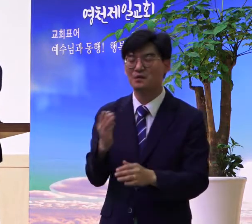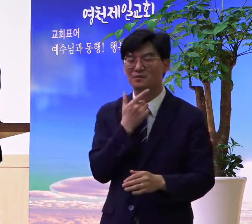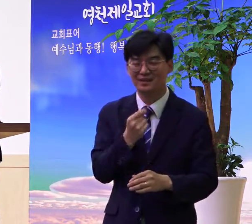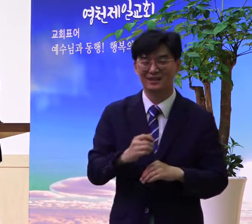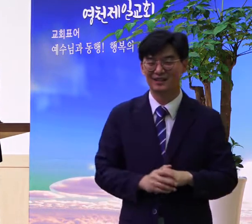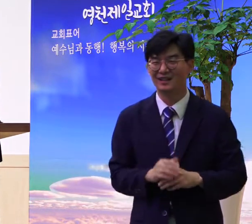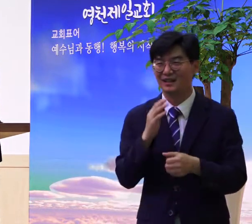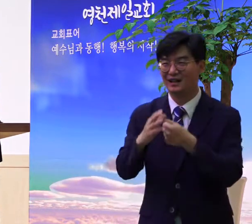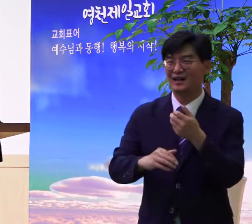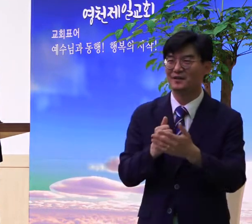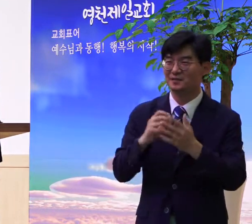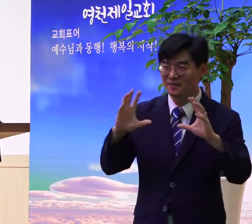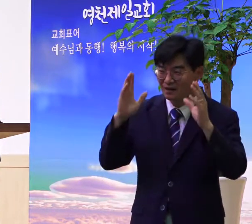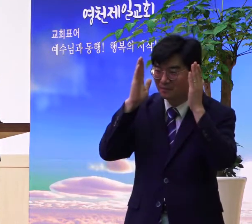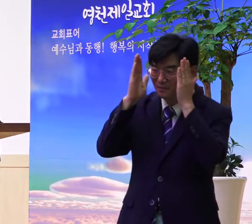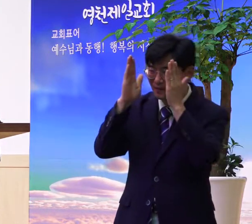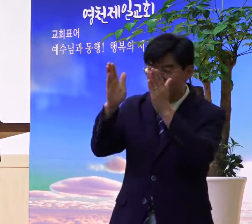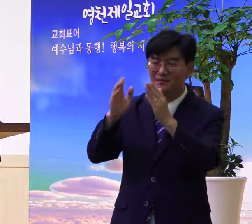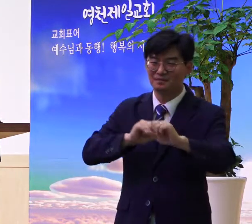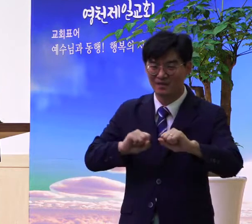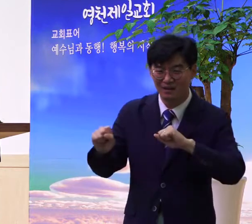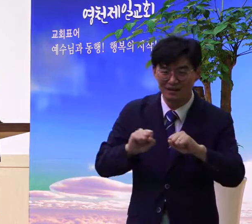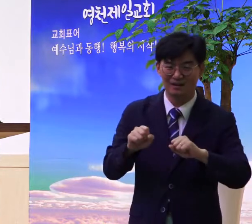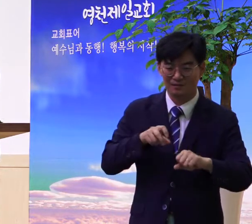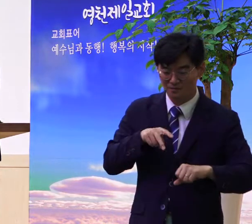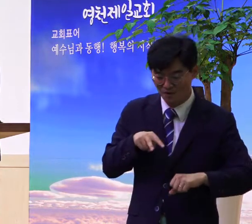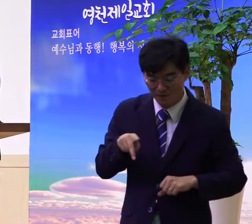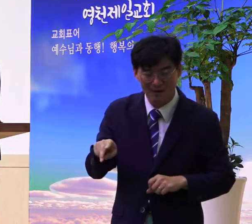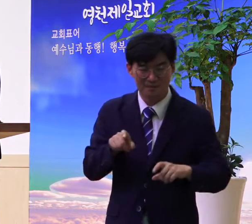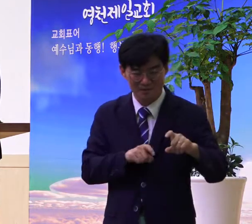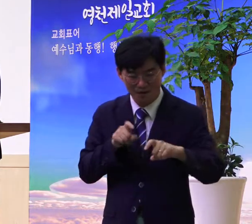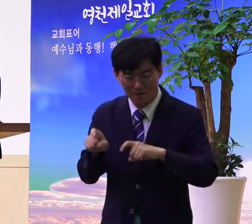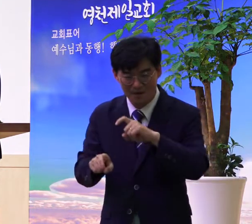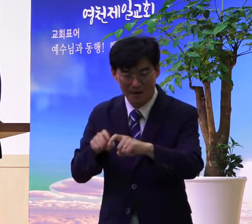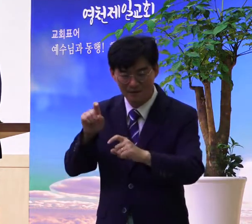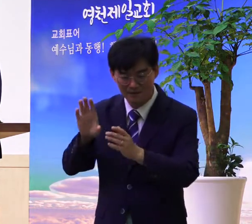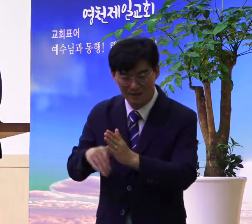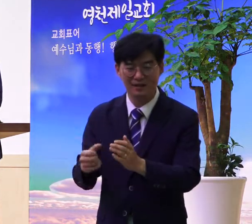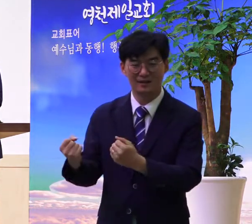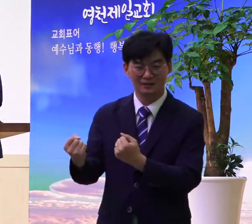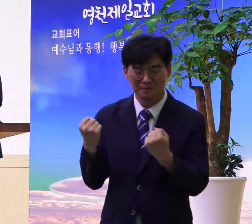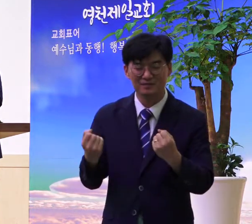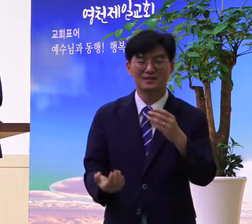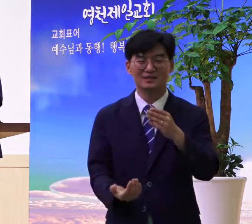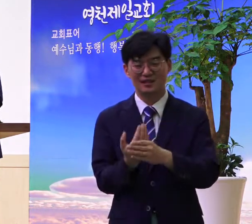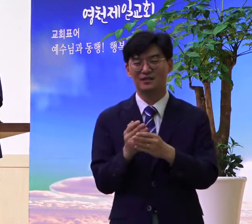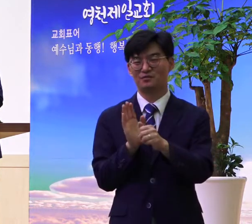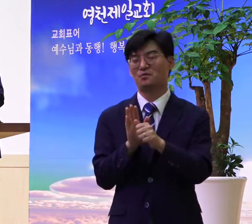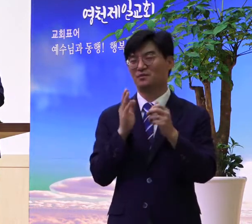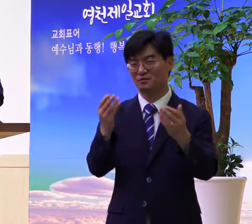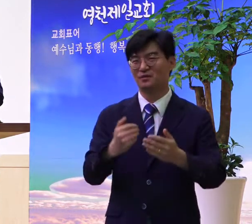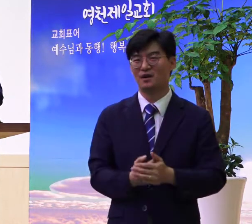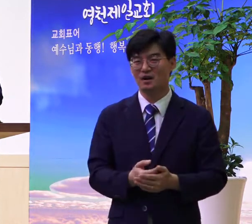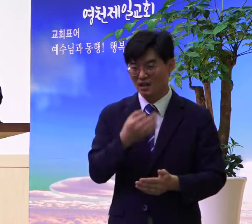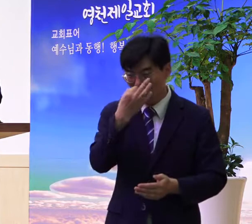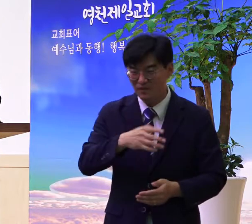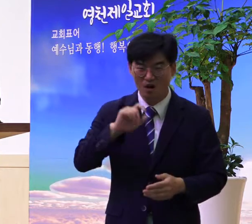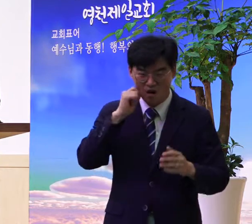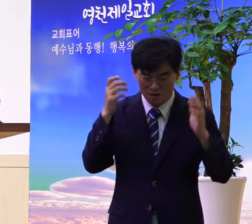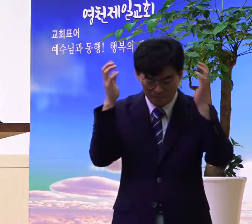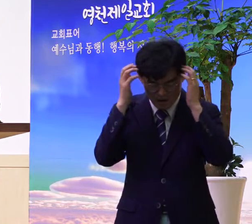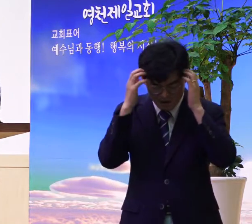그래서 하나님 나라를 향해 나아가는 그 걸음이 여러분 힘차게 걷는 걸음이 되고, 그 어떤 어려움이 와도 내가 결코